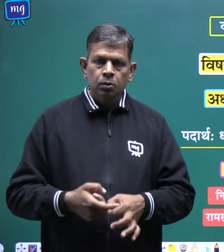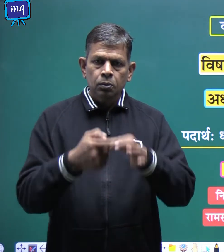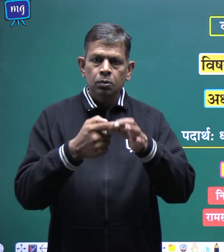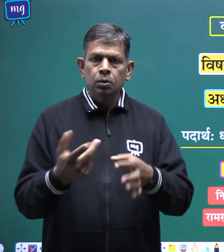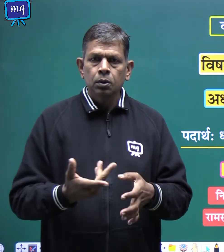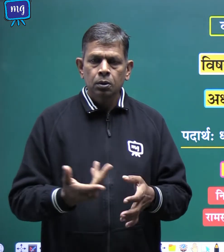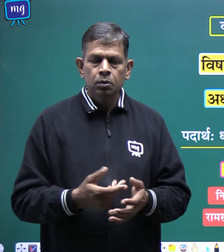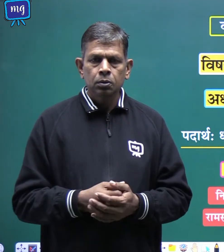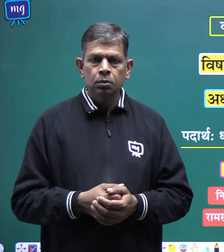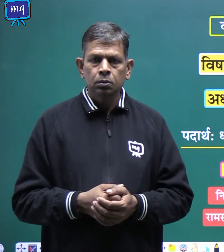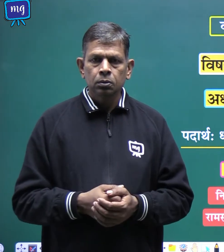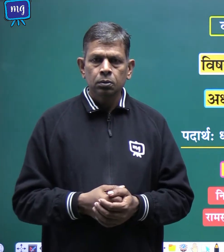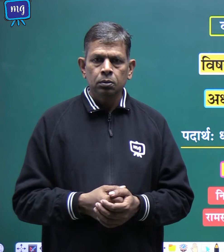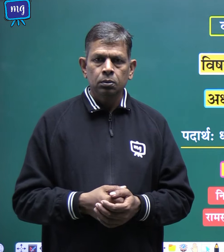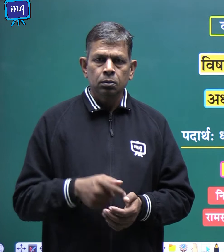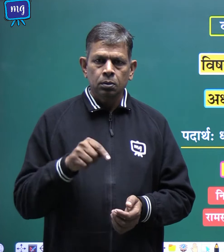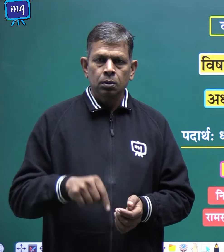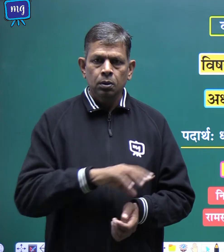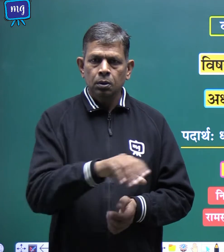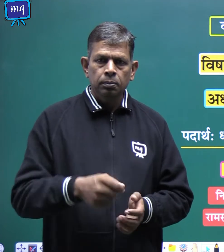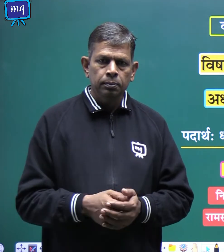क्या क्या होते हैं, आज हम